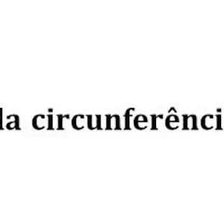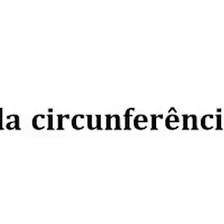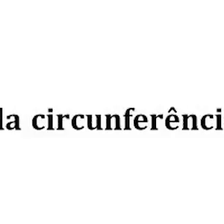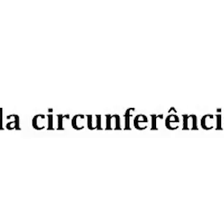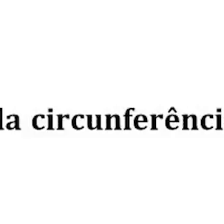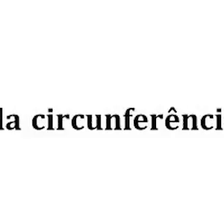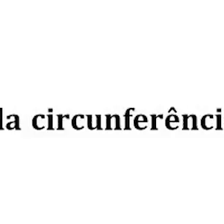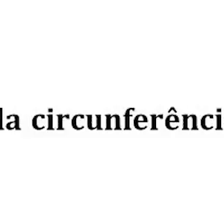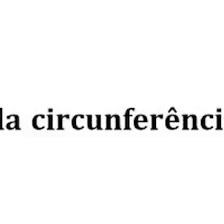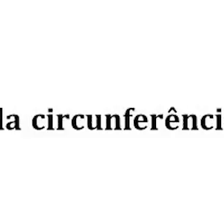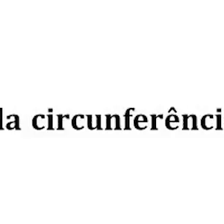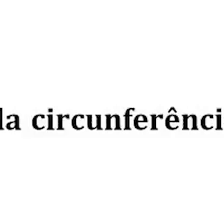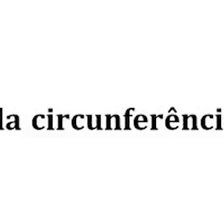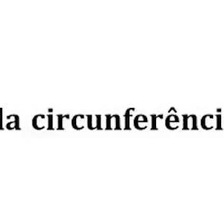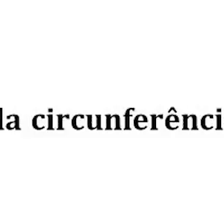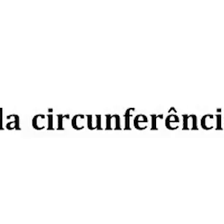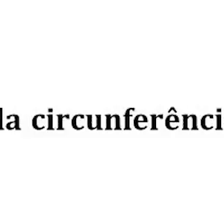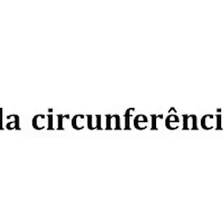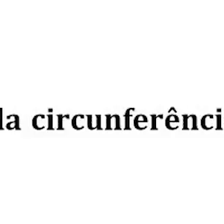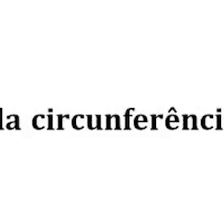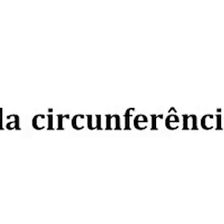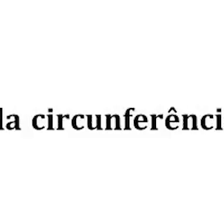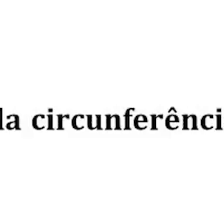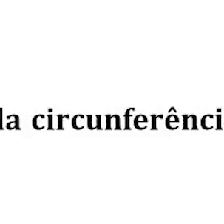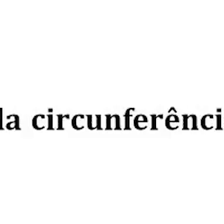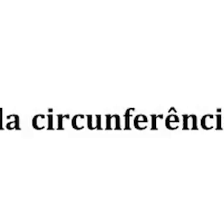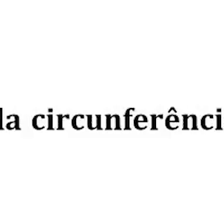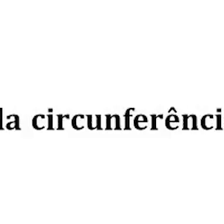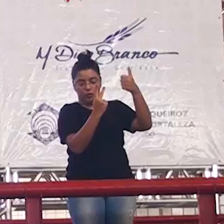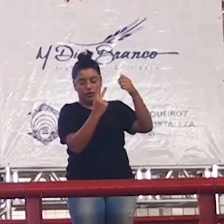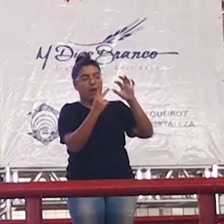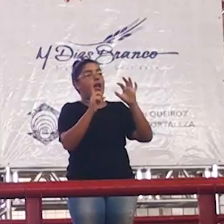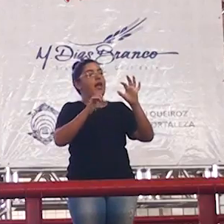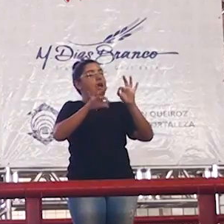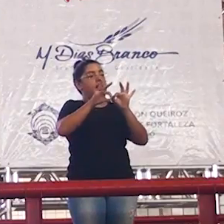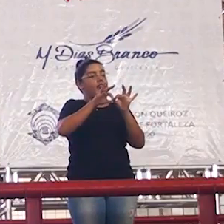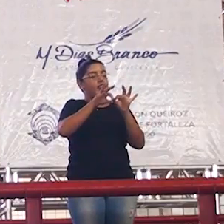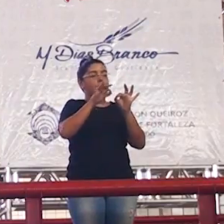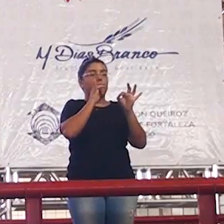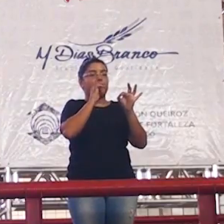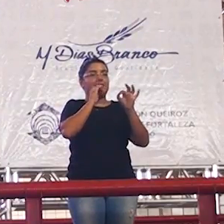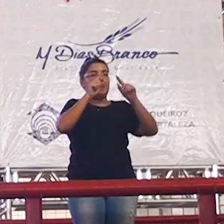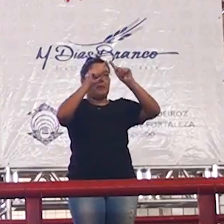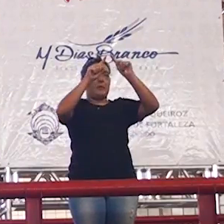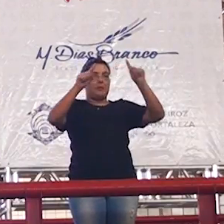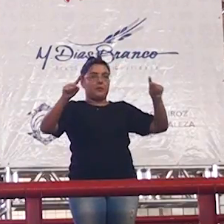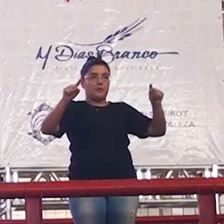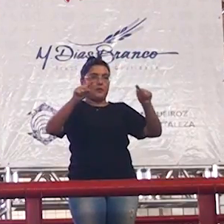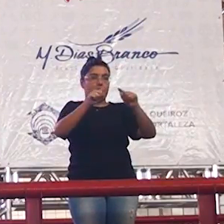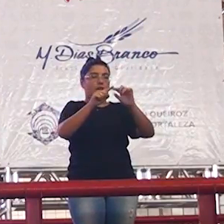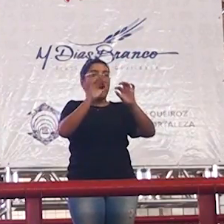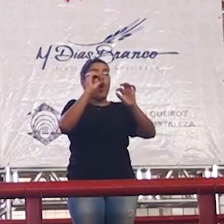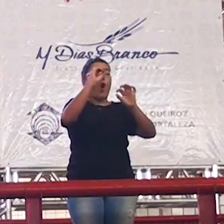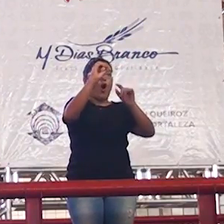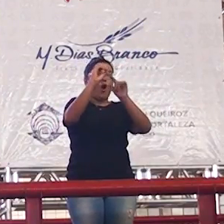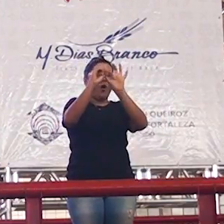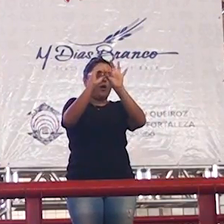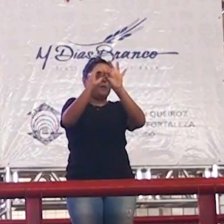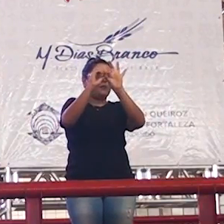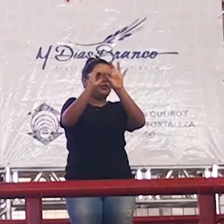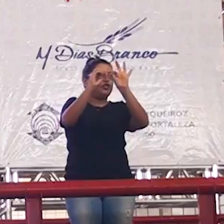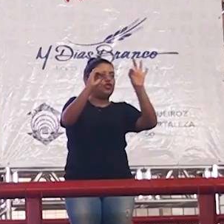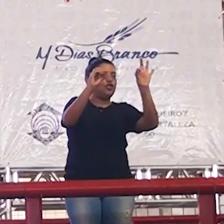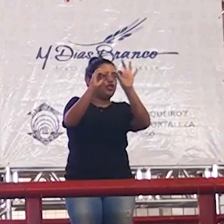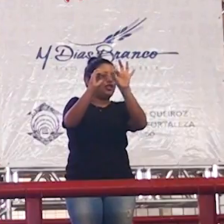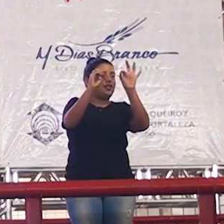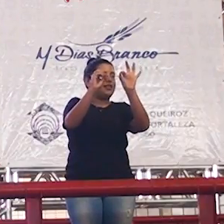altura. 1/3 da altura é a distância do centro ao lado. Vai ser justamente